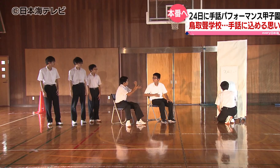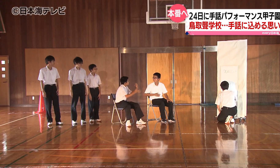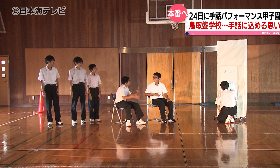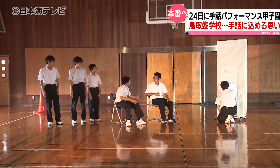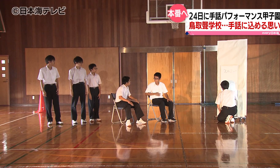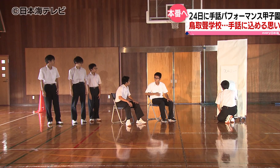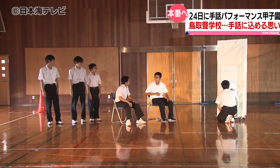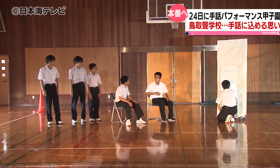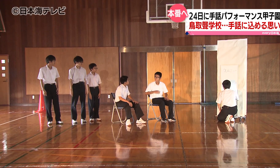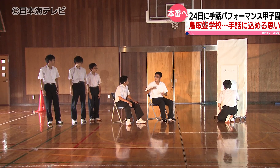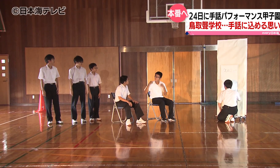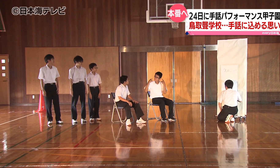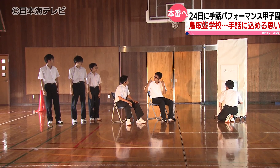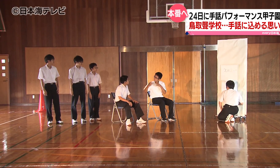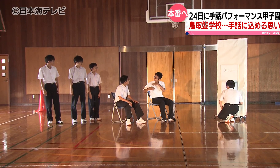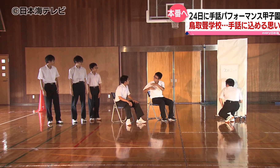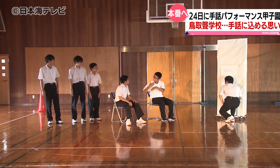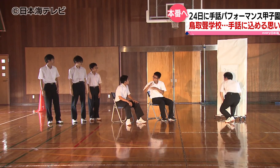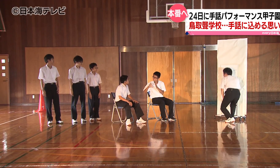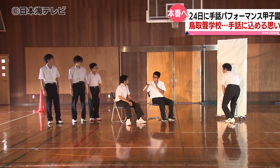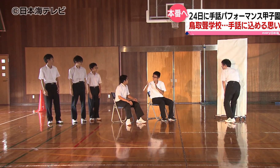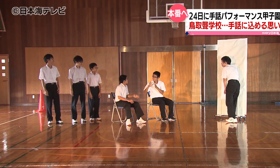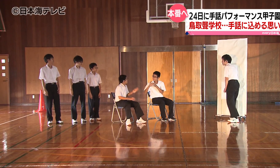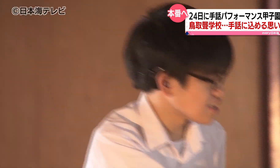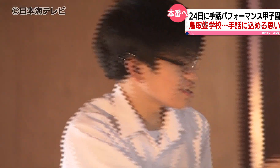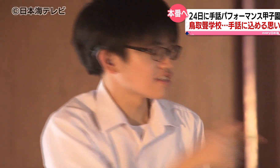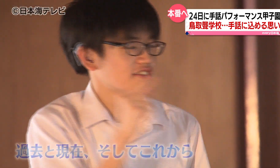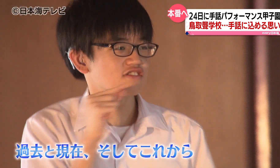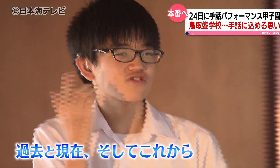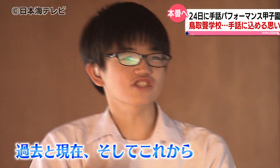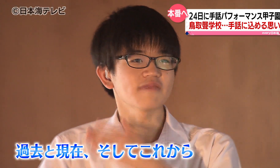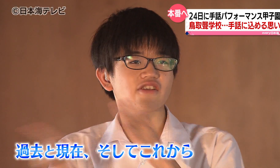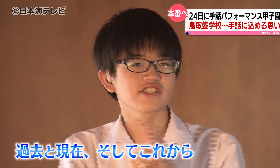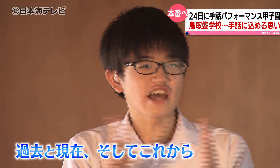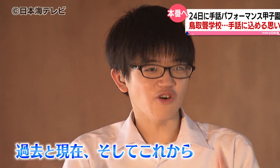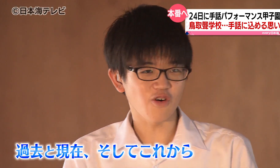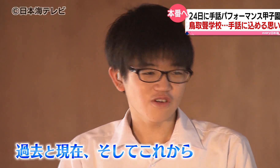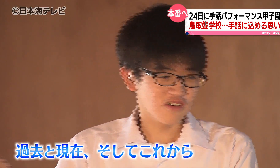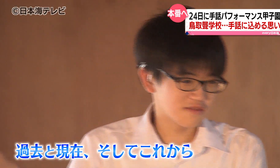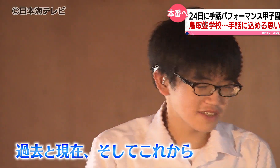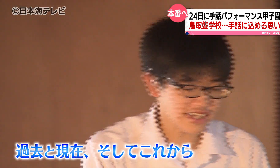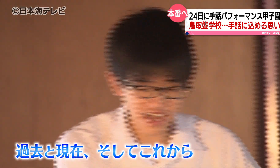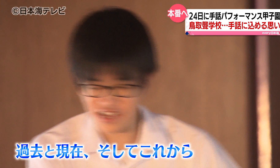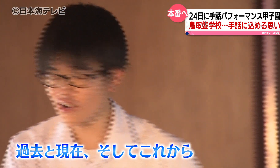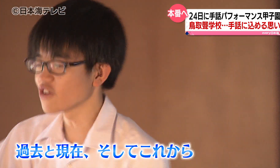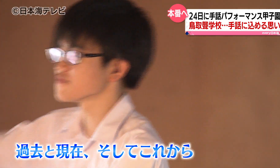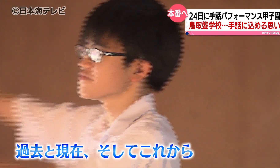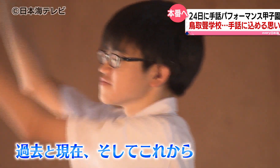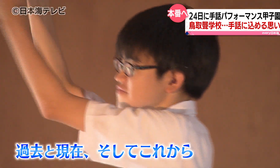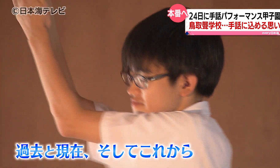鳥取ろう学校、今年のテーマは過去と現在、そしてこれから。